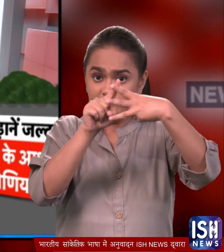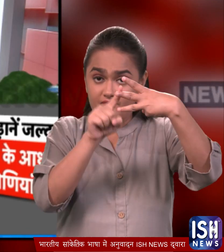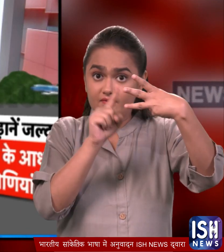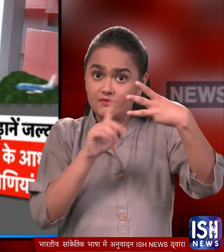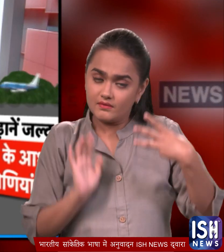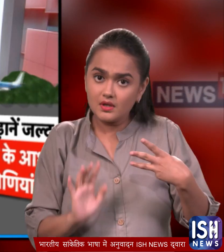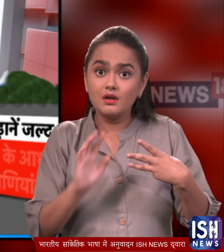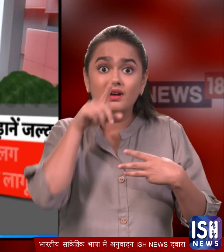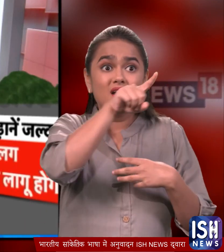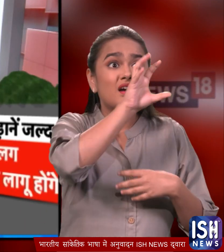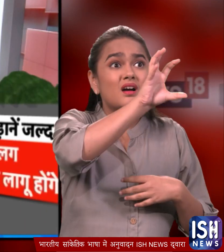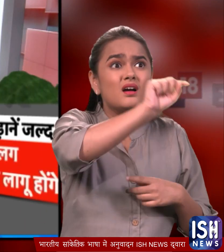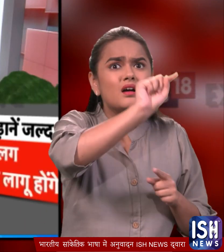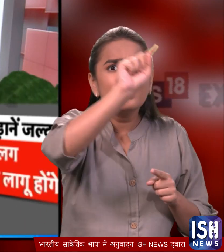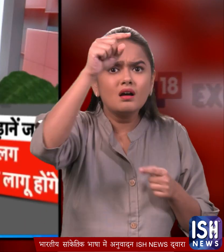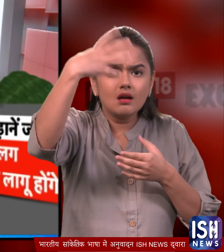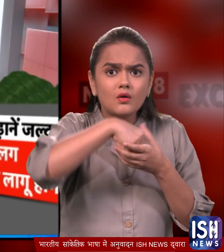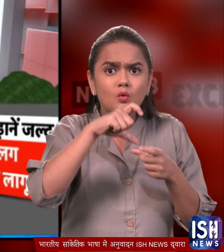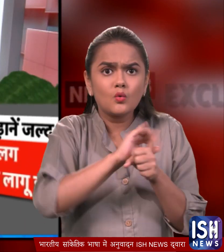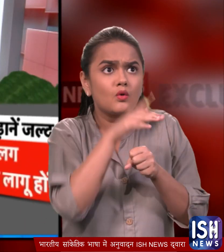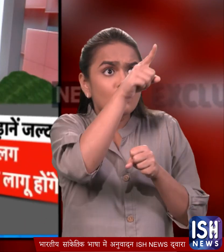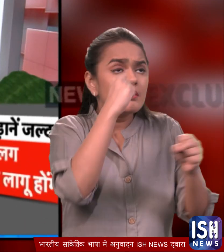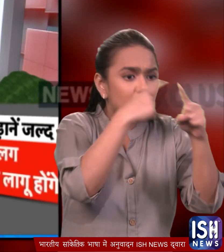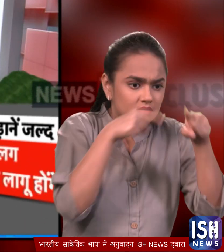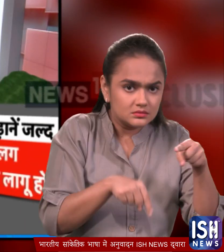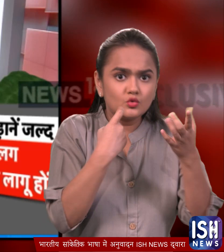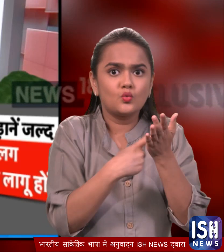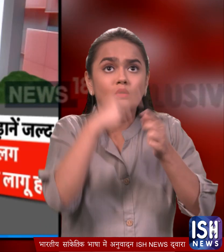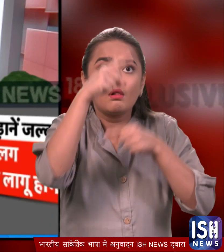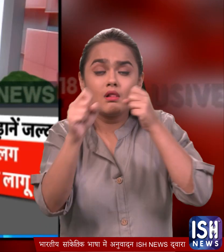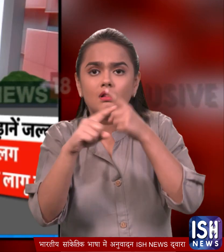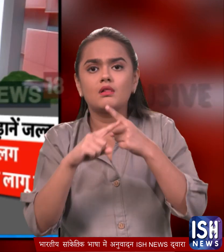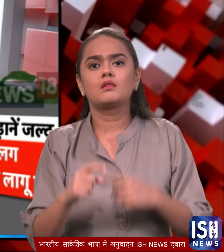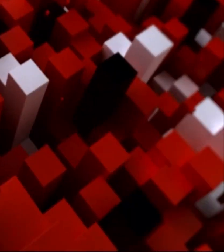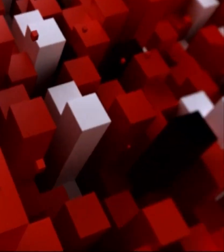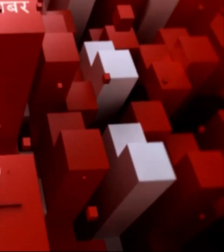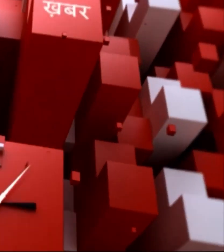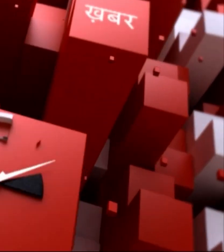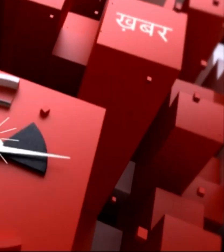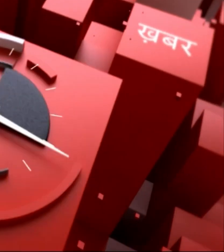जाएंगी और इन कैटेगरी में शामिल देशों के लिए अलग अलग कोरोना प्रतिबंध लागू किए जाएंगे।